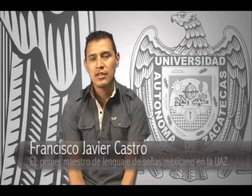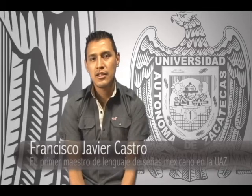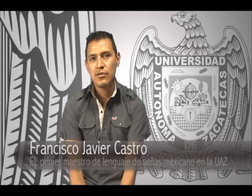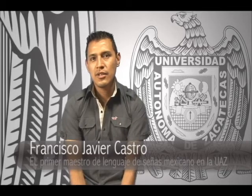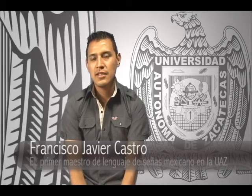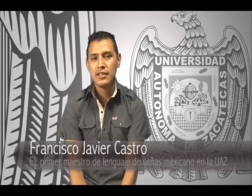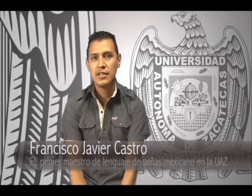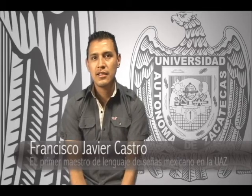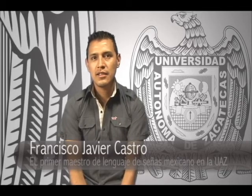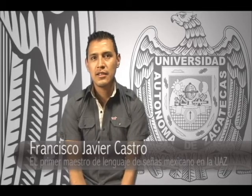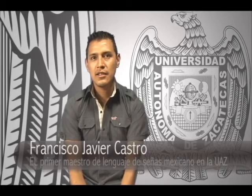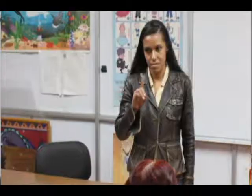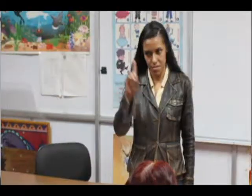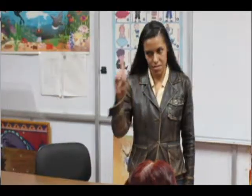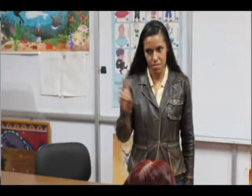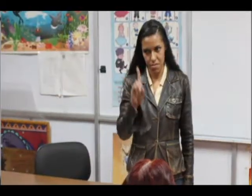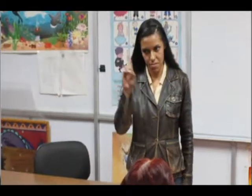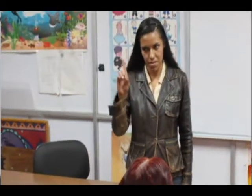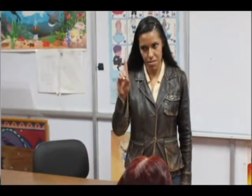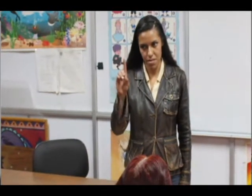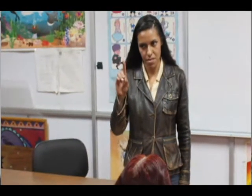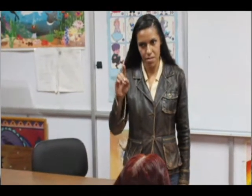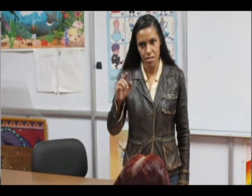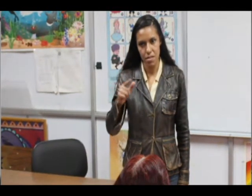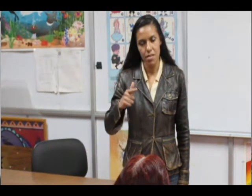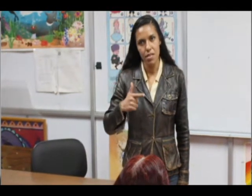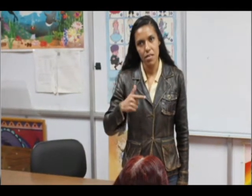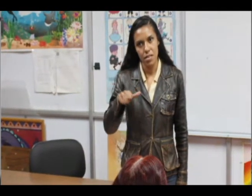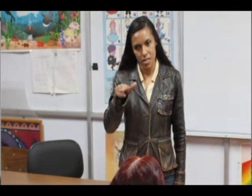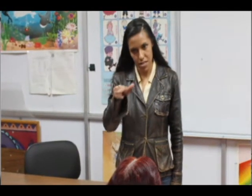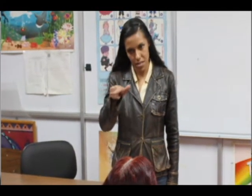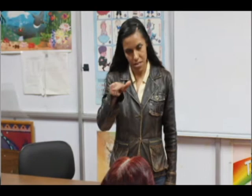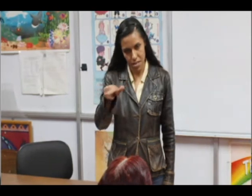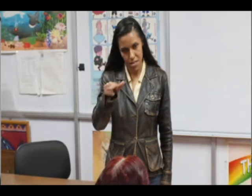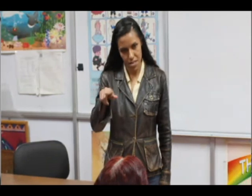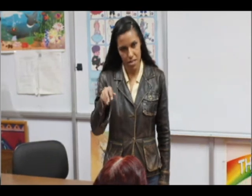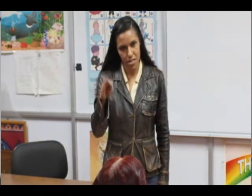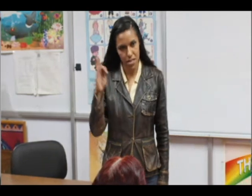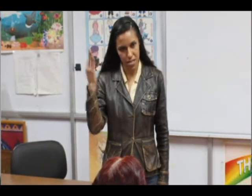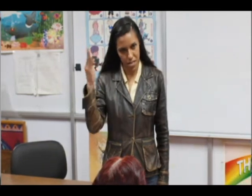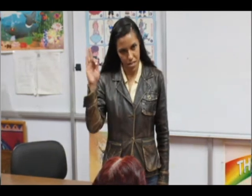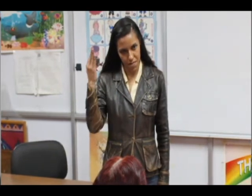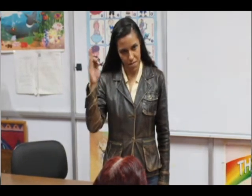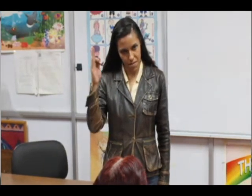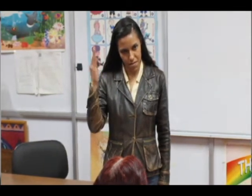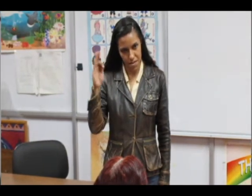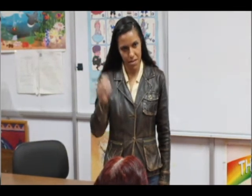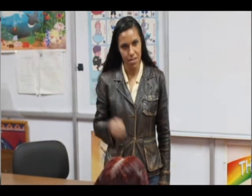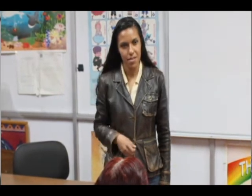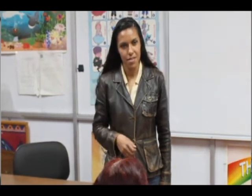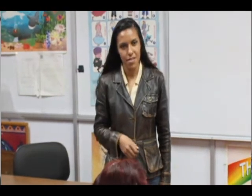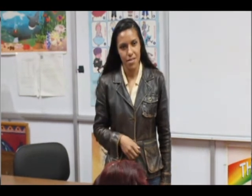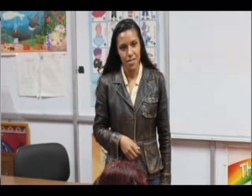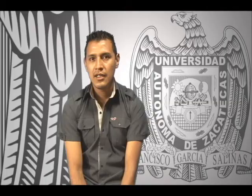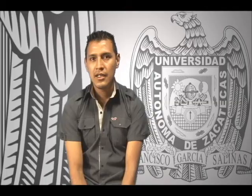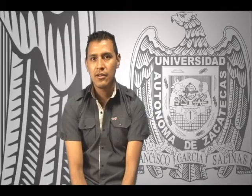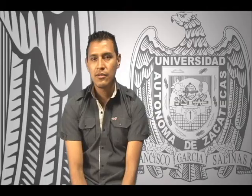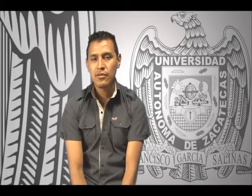les ayudas y, sabes que si no hubiera sido por ti, a lo mejor algo les hubiera pasado, ¿no? Algo,